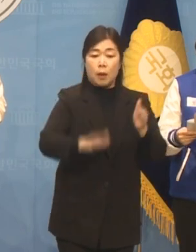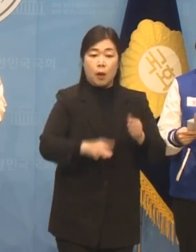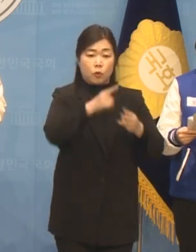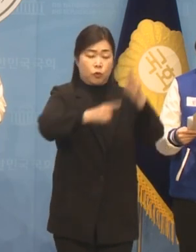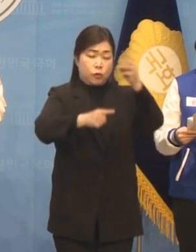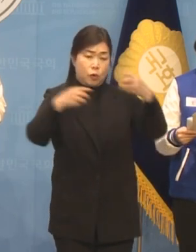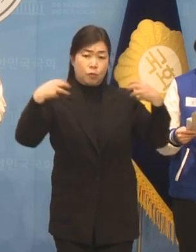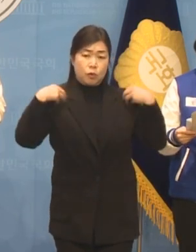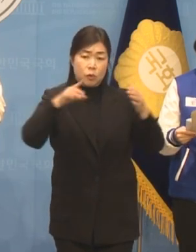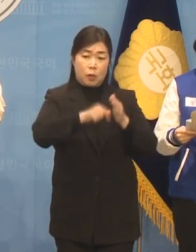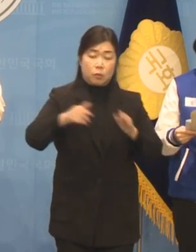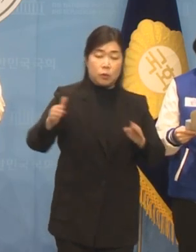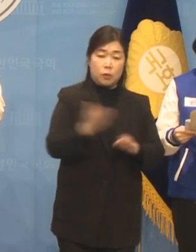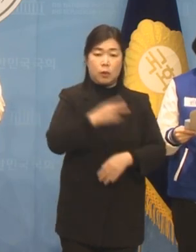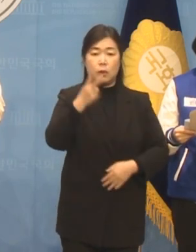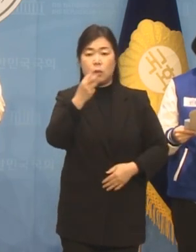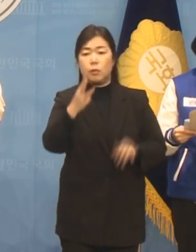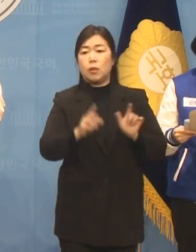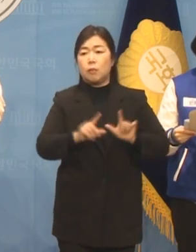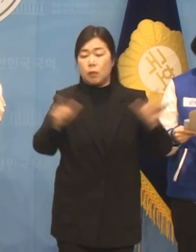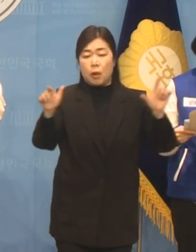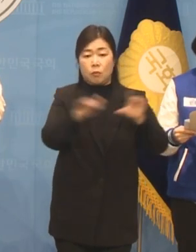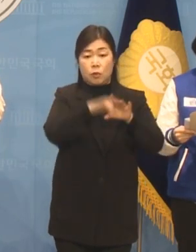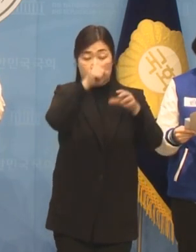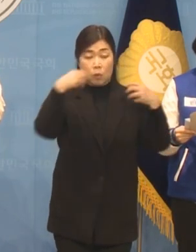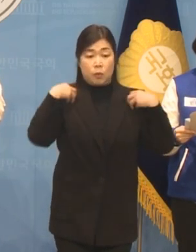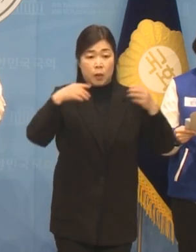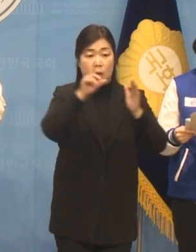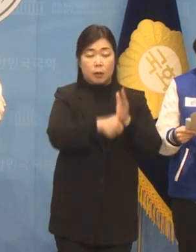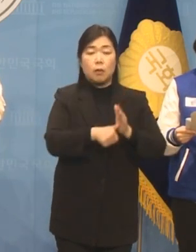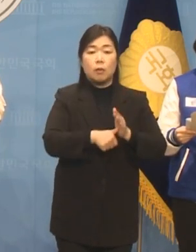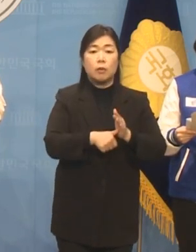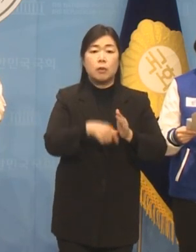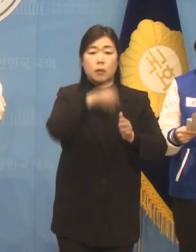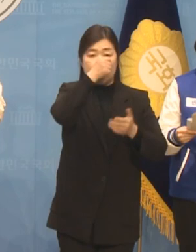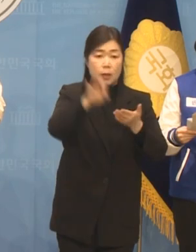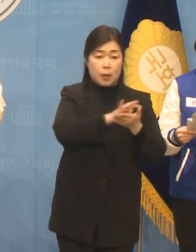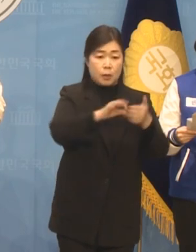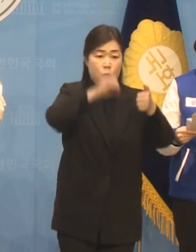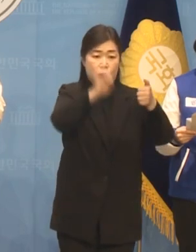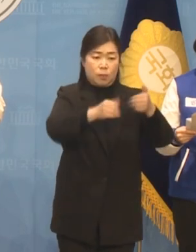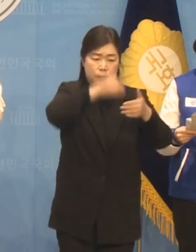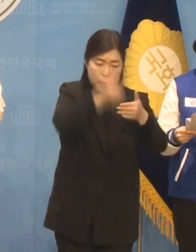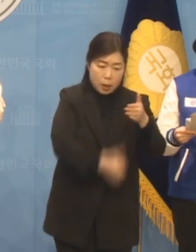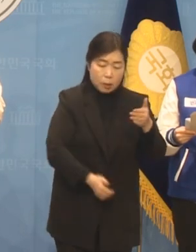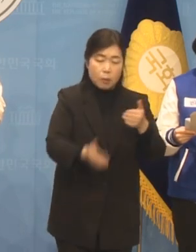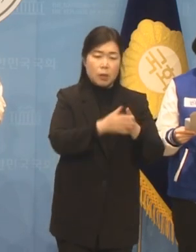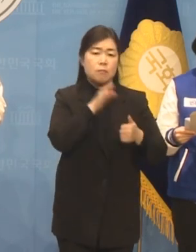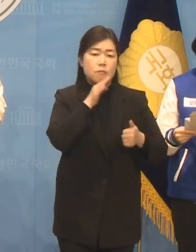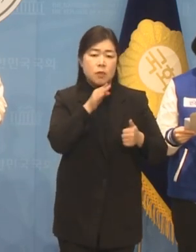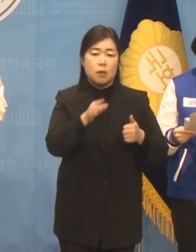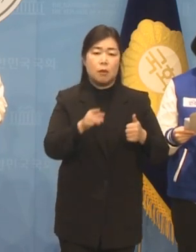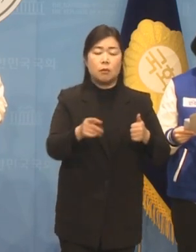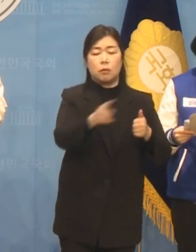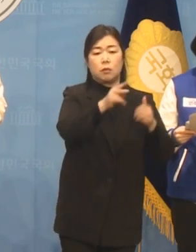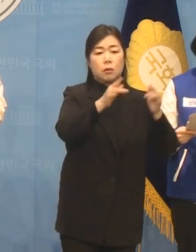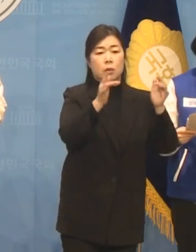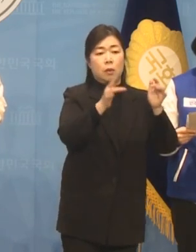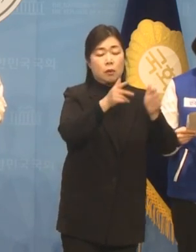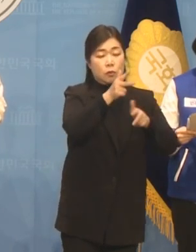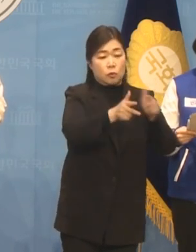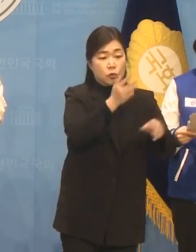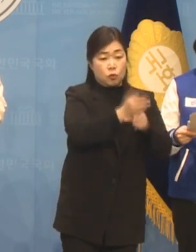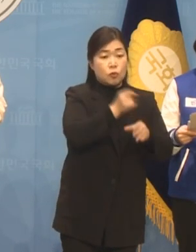들어와서 2023년도에 문재인 정부에서 책정했던 예산의 50%를 삭감을 하는 바람에 사실상 이런 스마트화 공장 사업들이